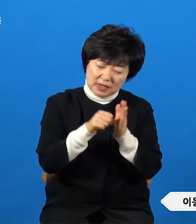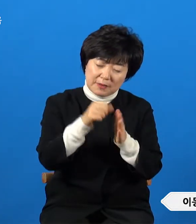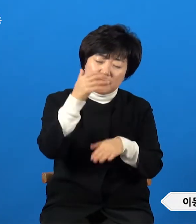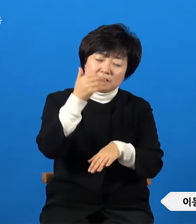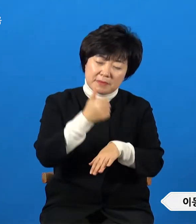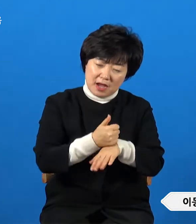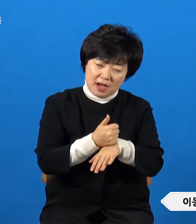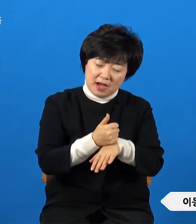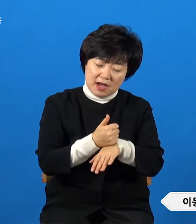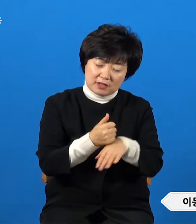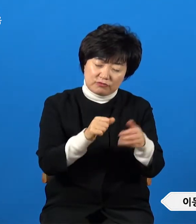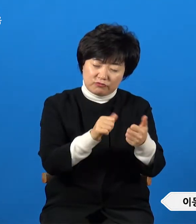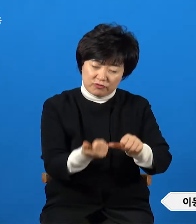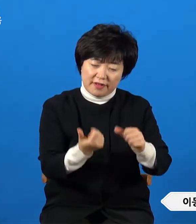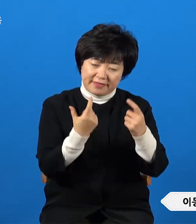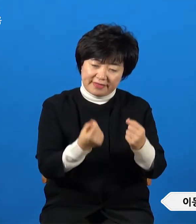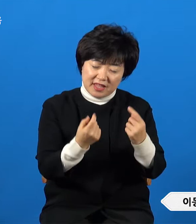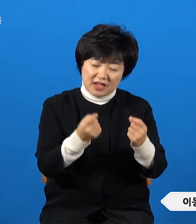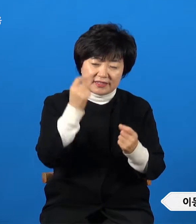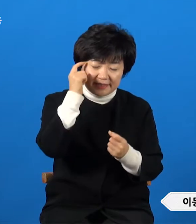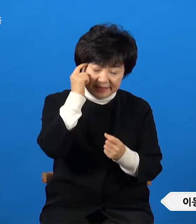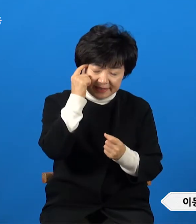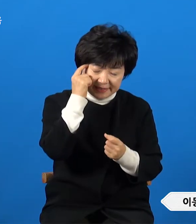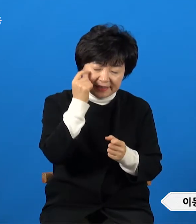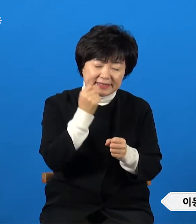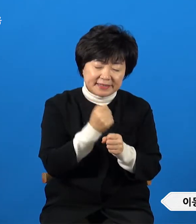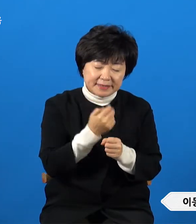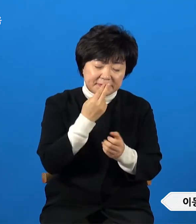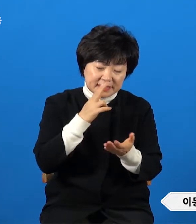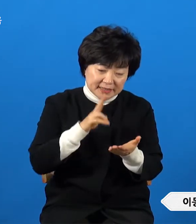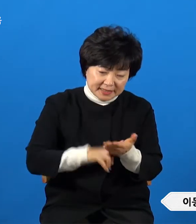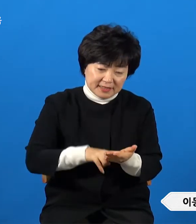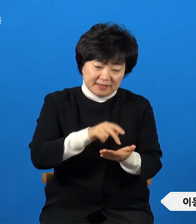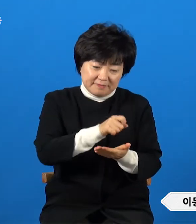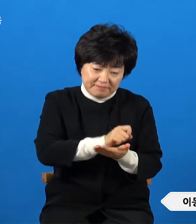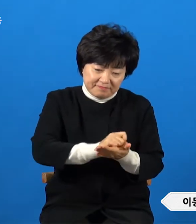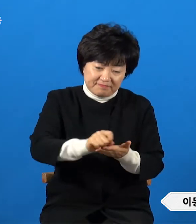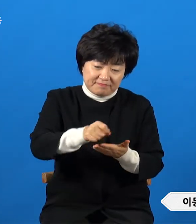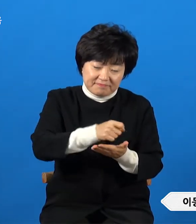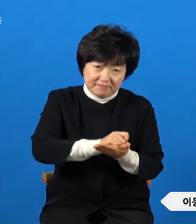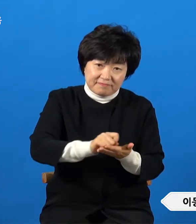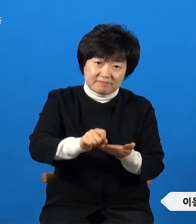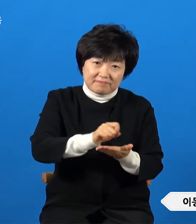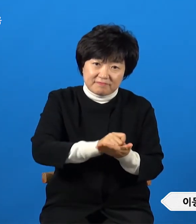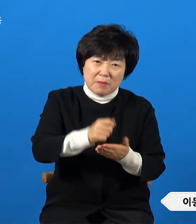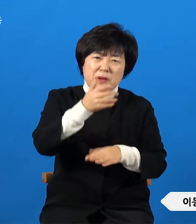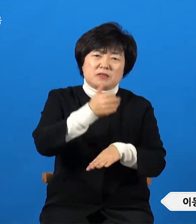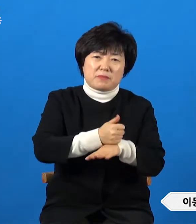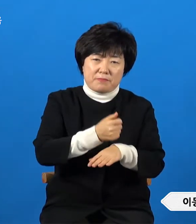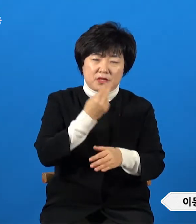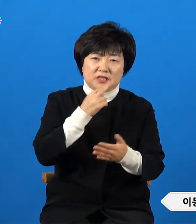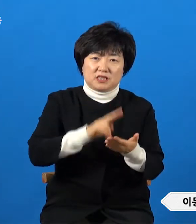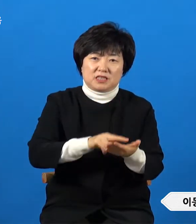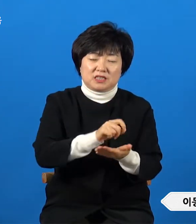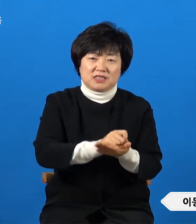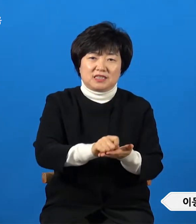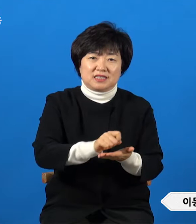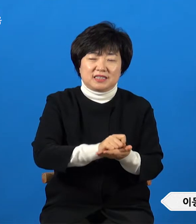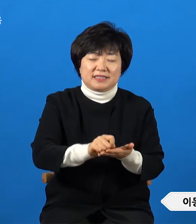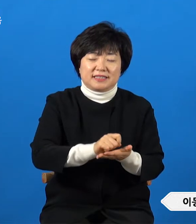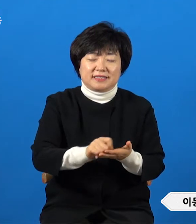것을 예감하면서 바울은 붓을 들어 마지막 편지를 쓰고 있습니다.